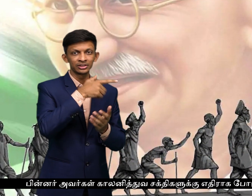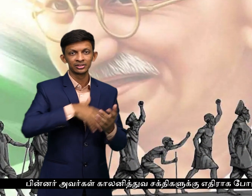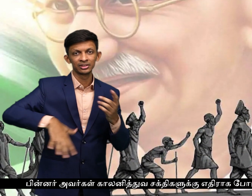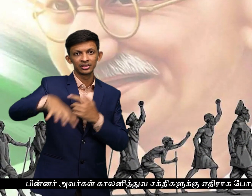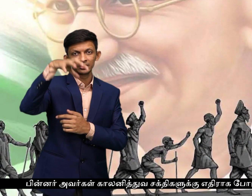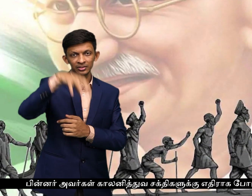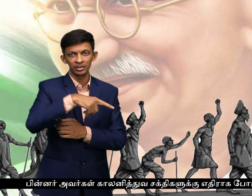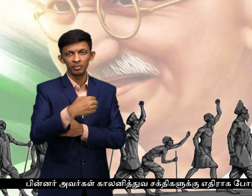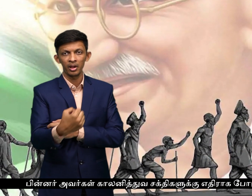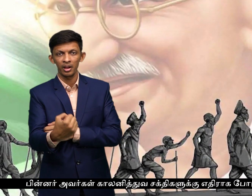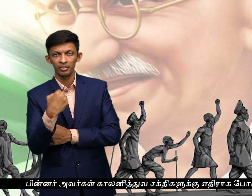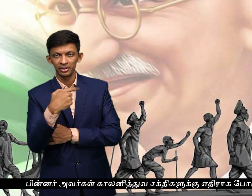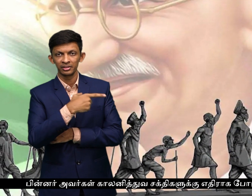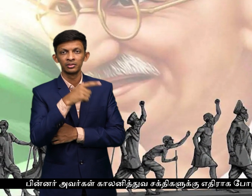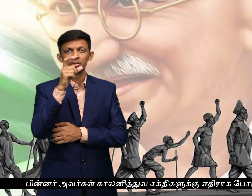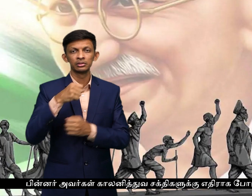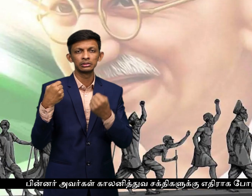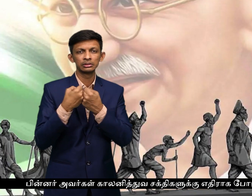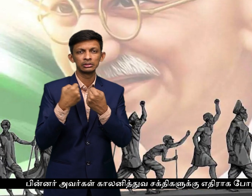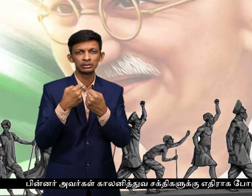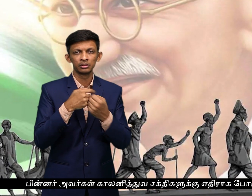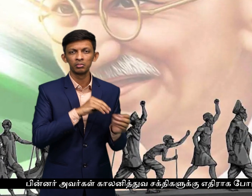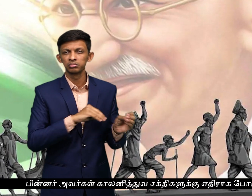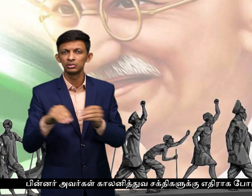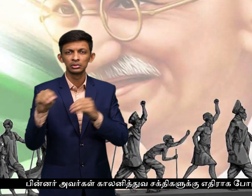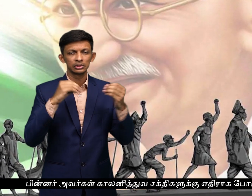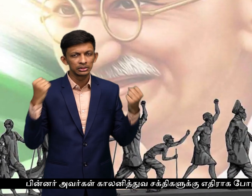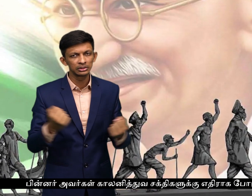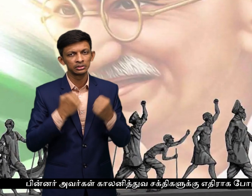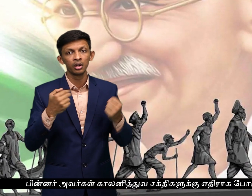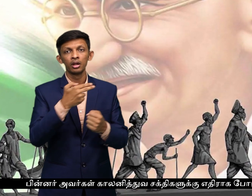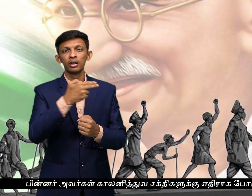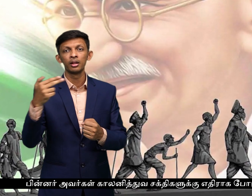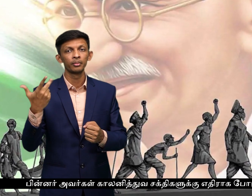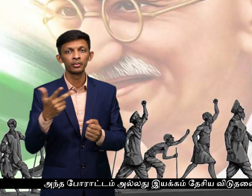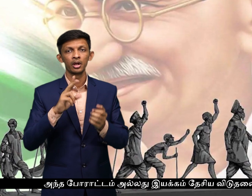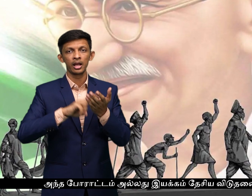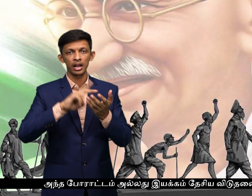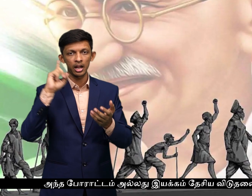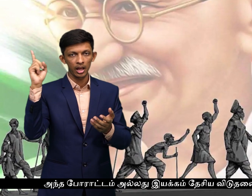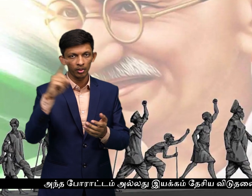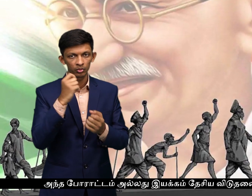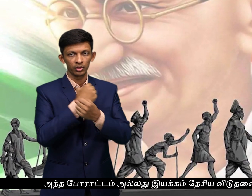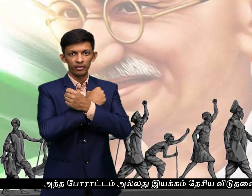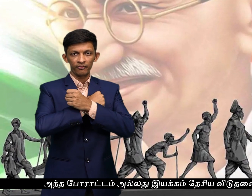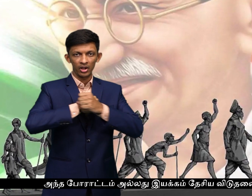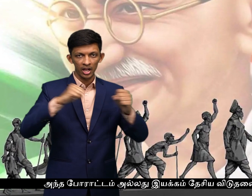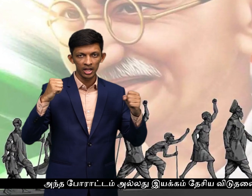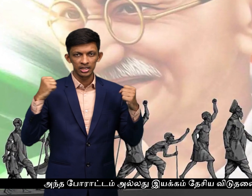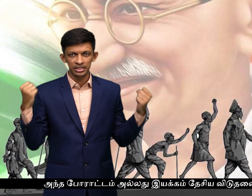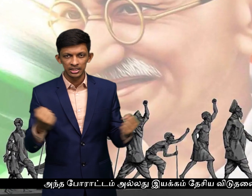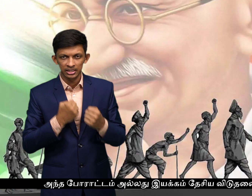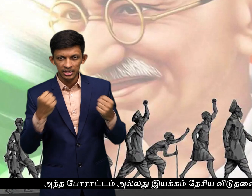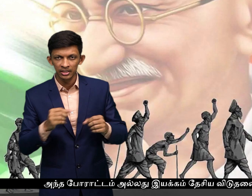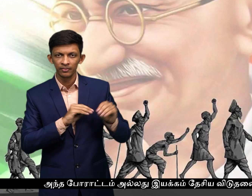பின்னர் அவர்கள் காலனித்துவ சக்திகளுக்கு எதிராக போராட முடிவு செய்தனர். அந்த போராட்டம் அல்லது